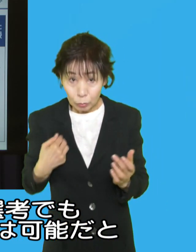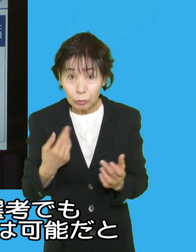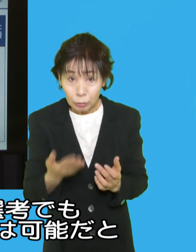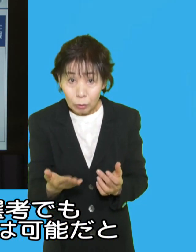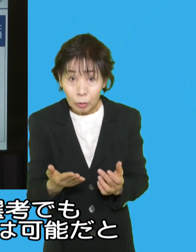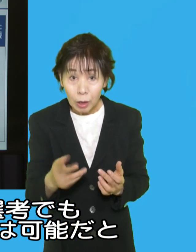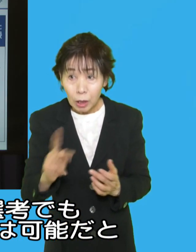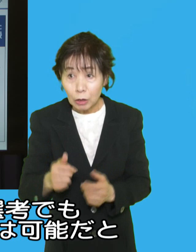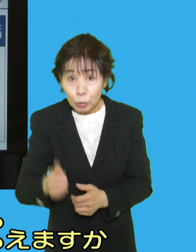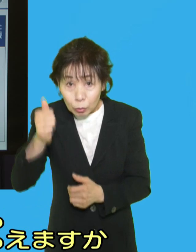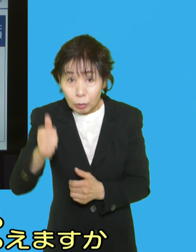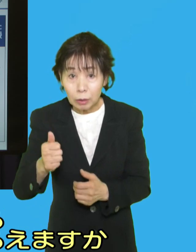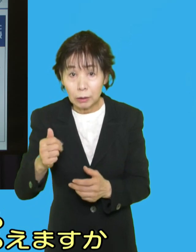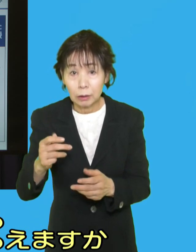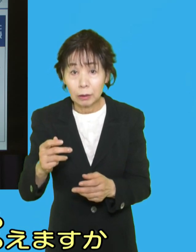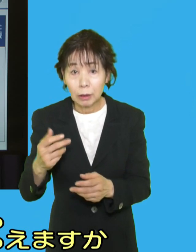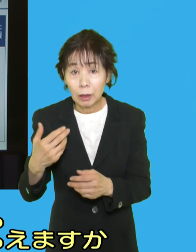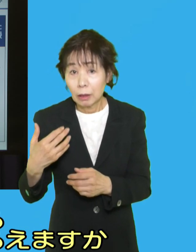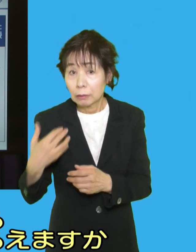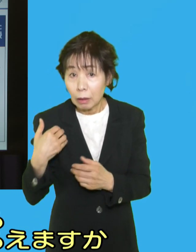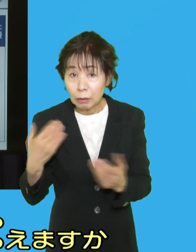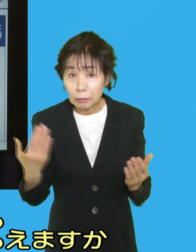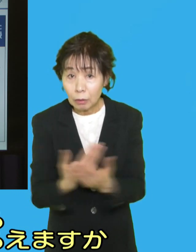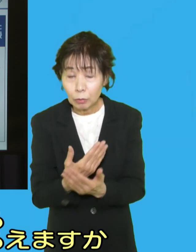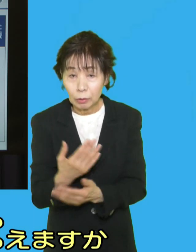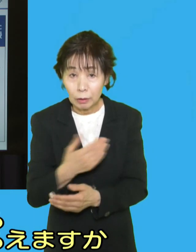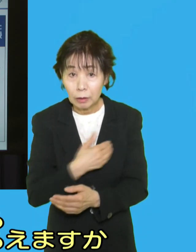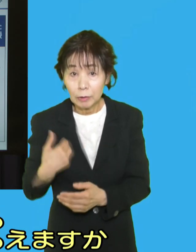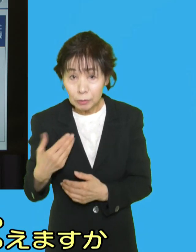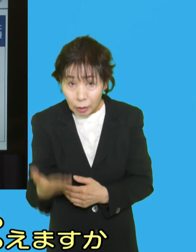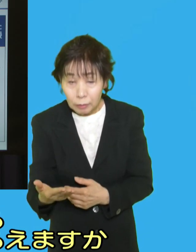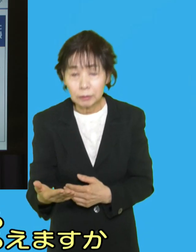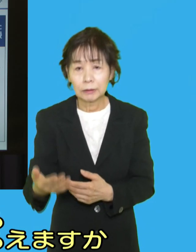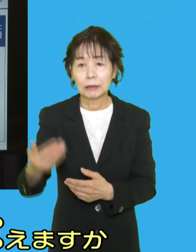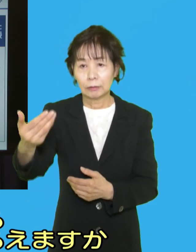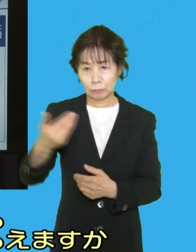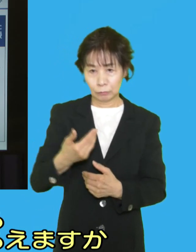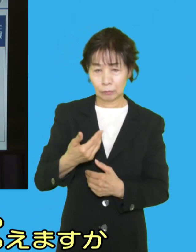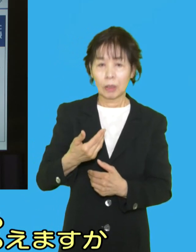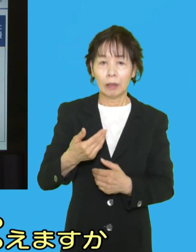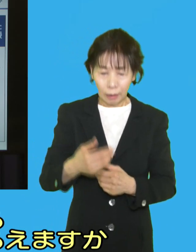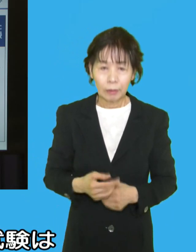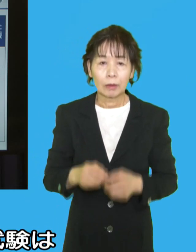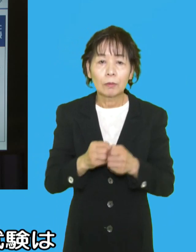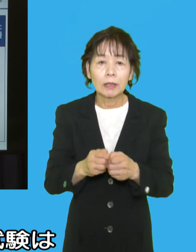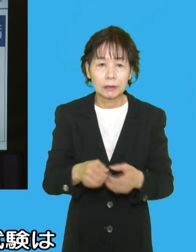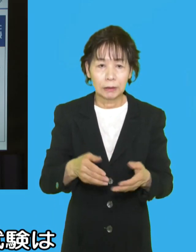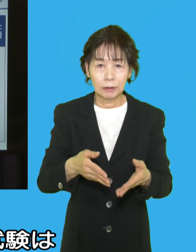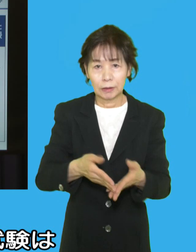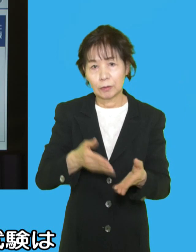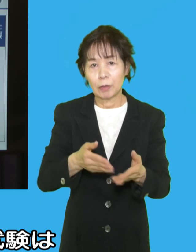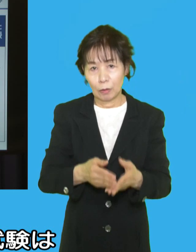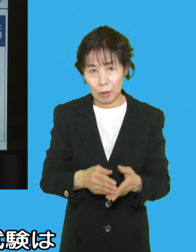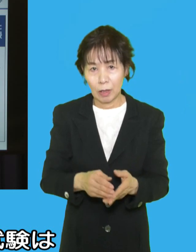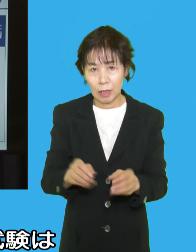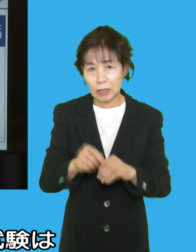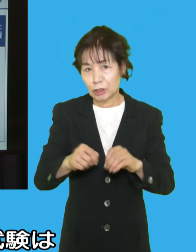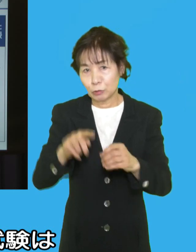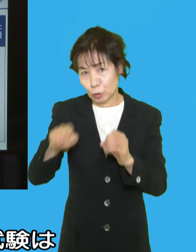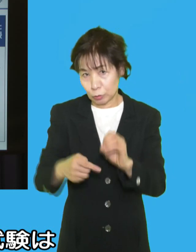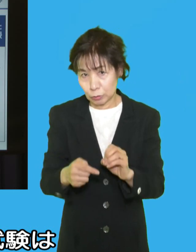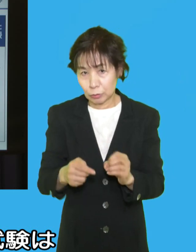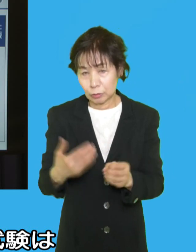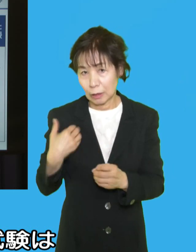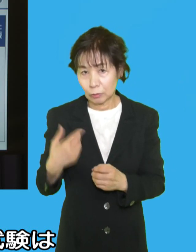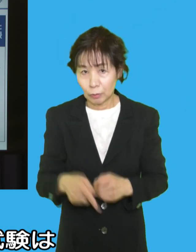課長になることは 可能、はい、可能です。ちょっと詳しい対応で説明していただけますか。 はい、現在もです